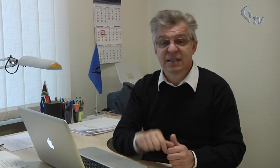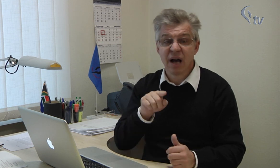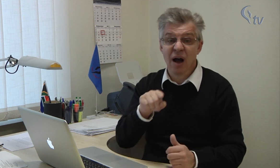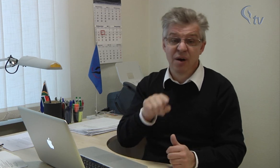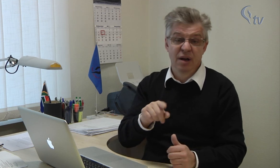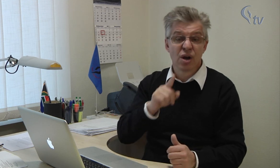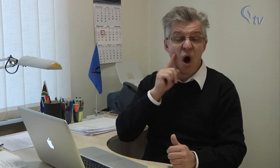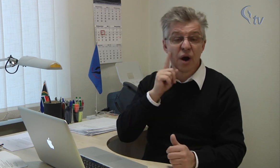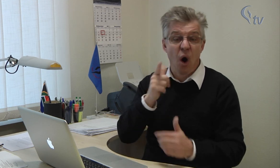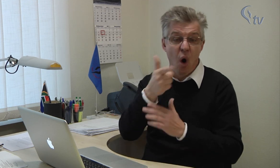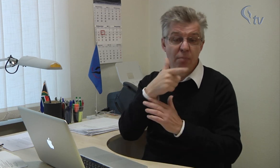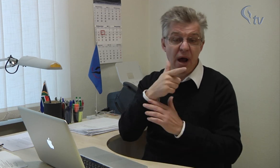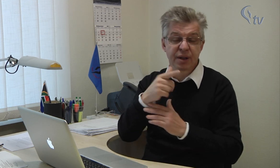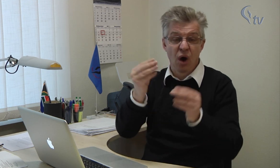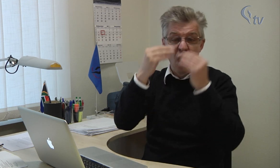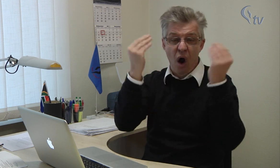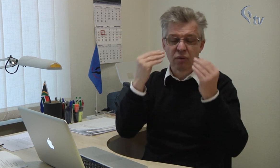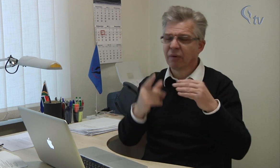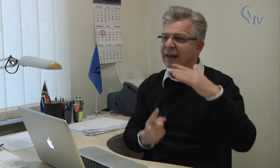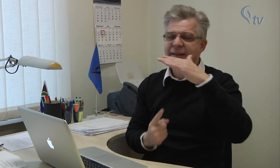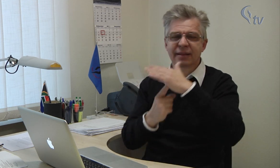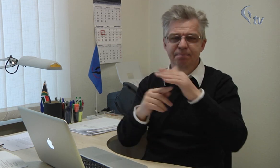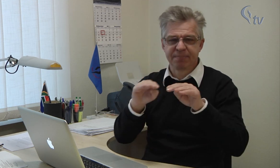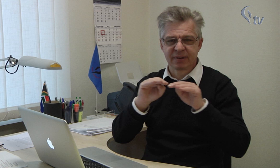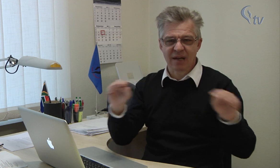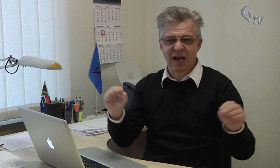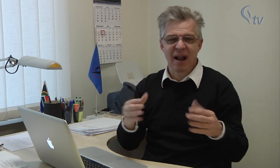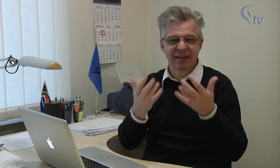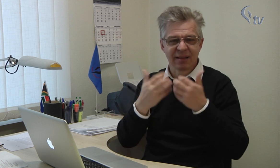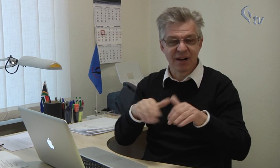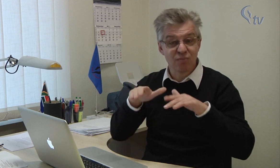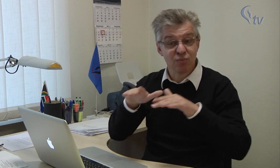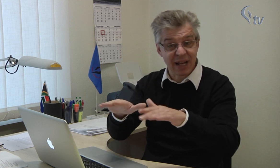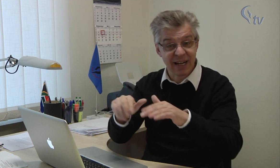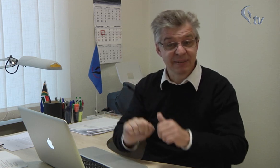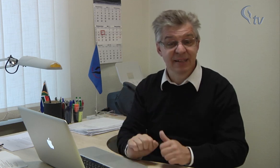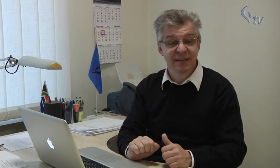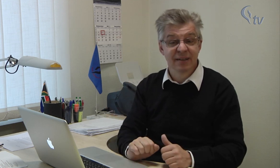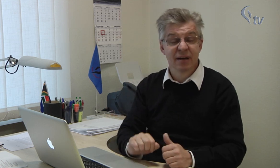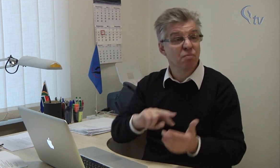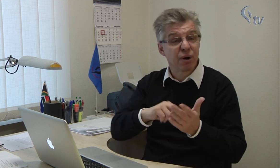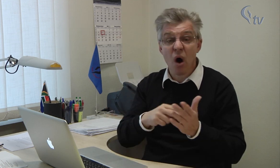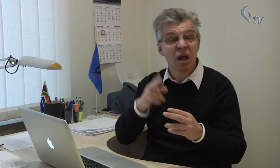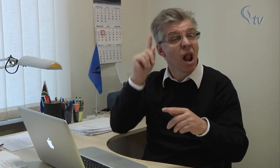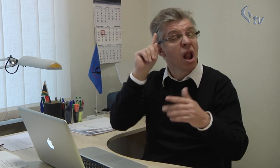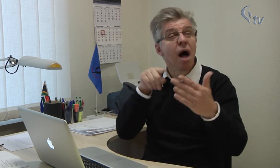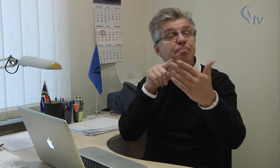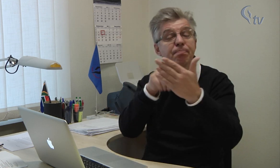See on noorte operaatorite koolitus koos tipptasemel tehnika muretsemisega. Ja projekti lõppeesmärgiks on